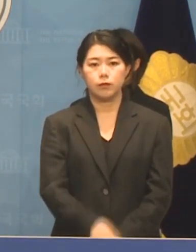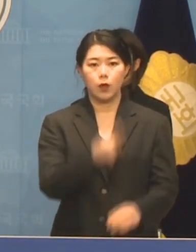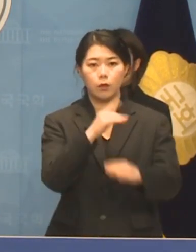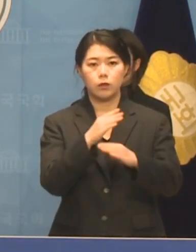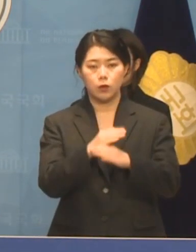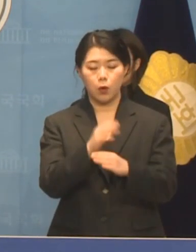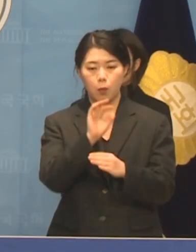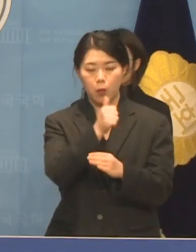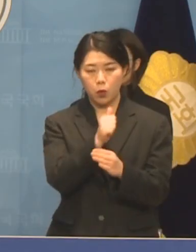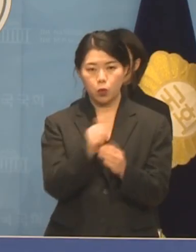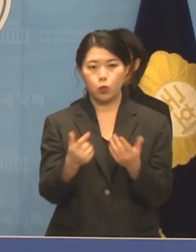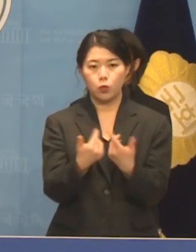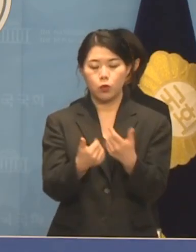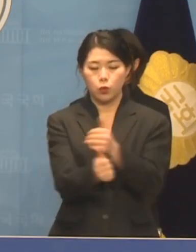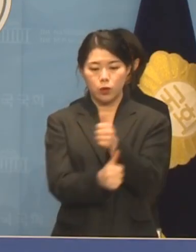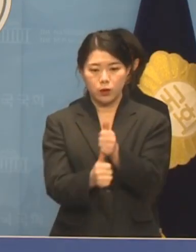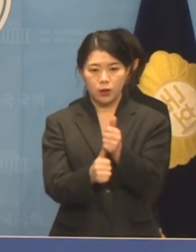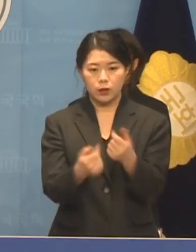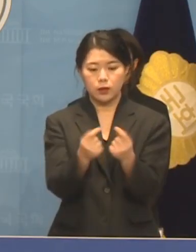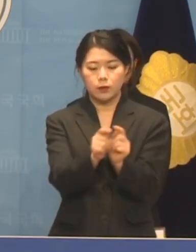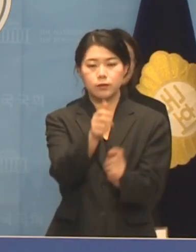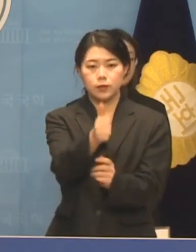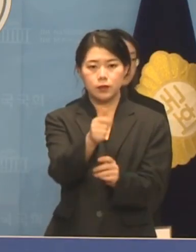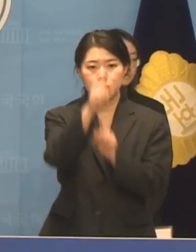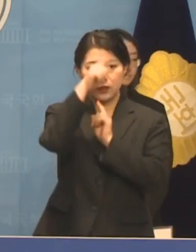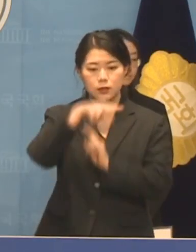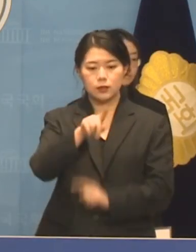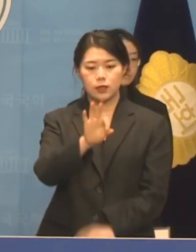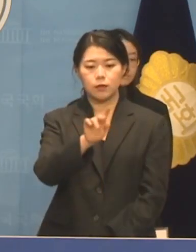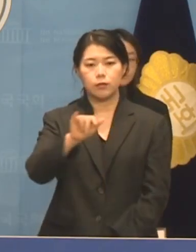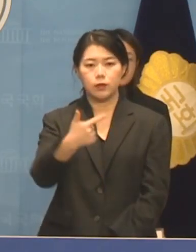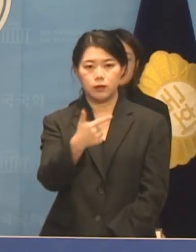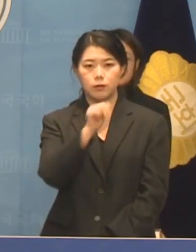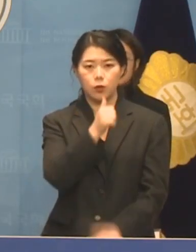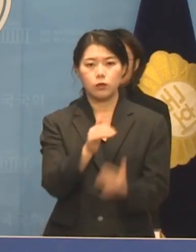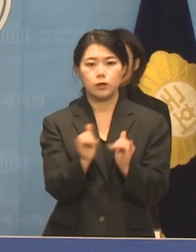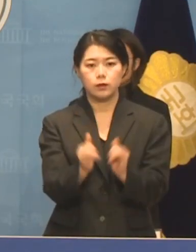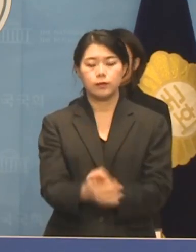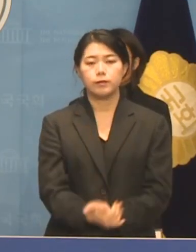민변노동위원회 카라노조 법률지원팀 팀장을 맡고 있는 이선민 변호사 오셨습니다.